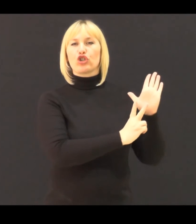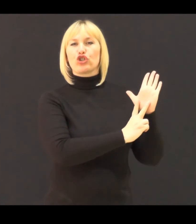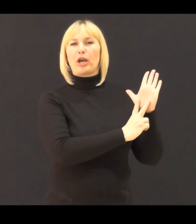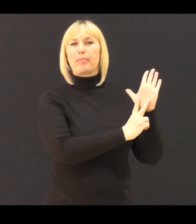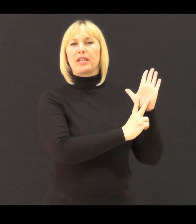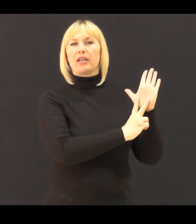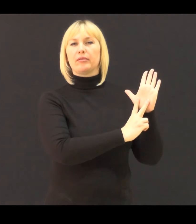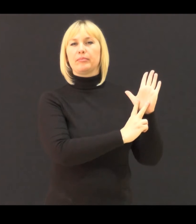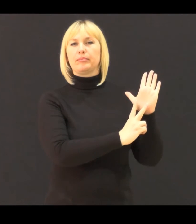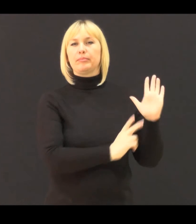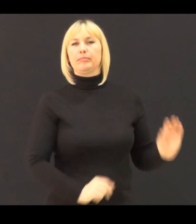Șapte.